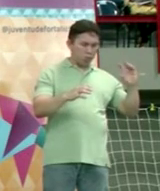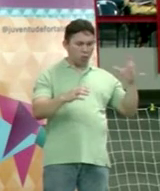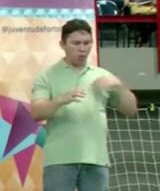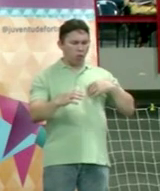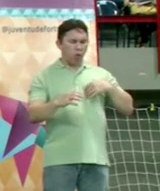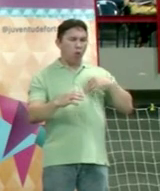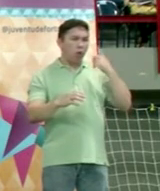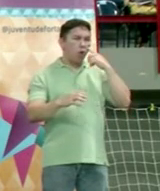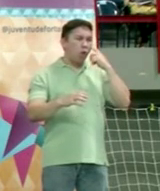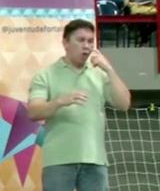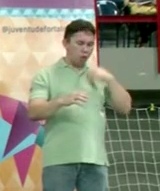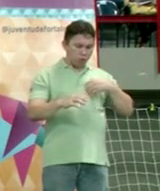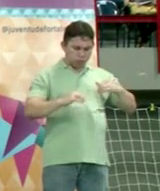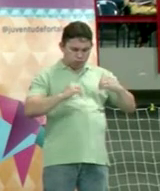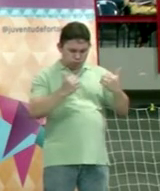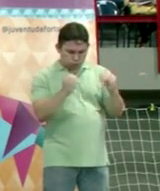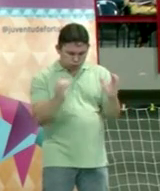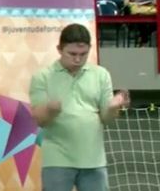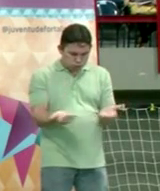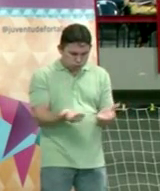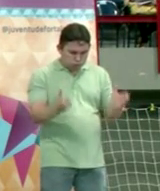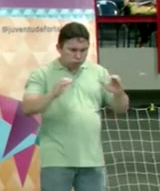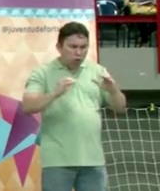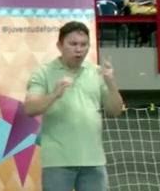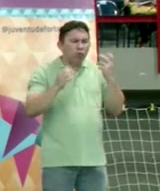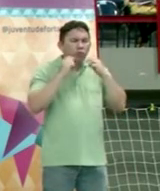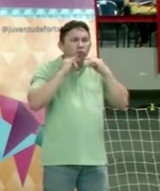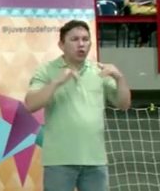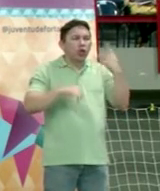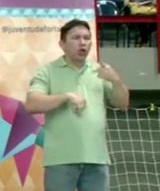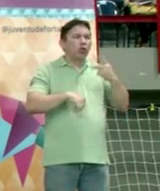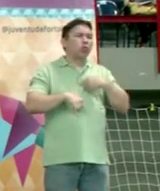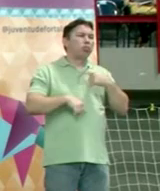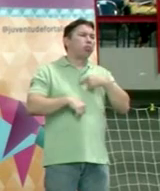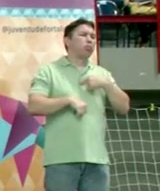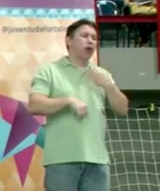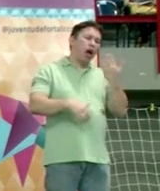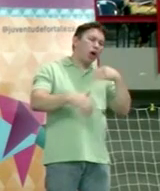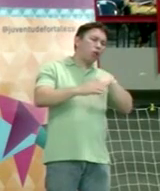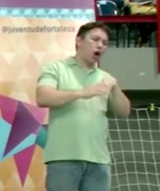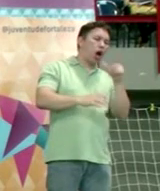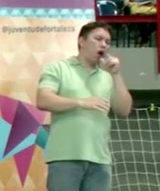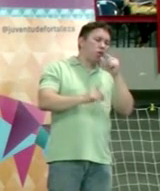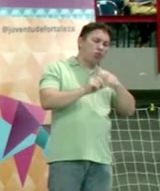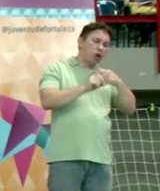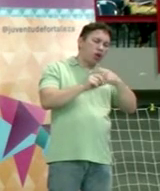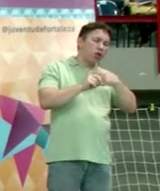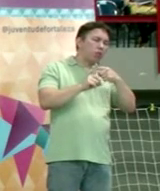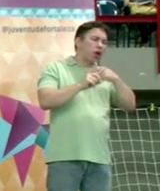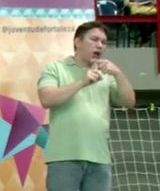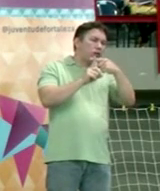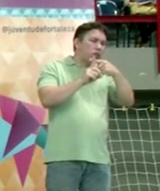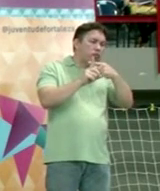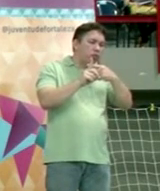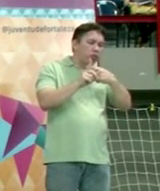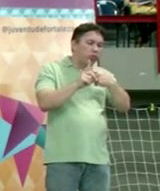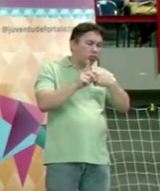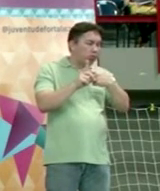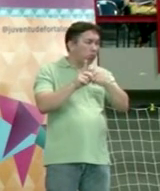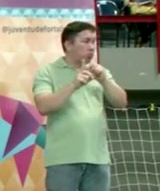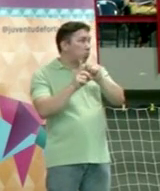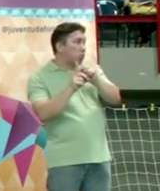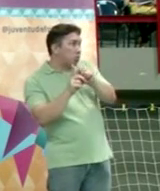ou potes de cerâmica não esmaltada para conservar água a uma temperatura menor que a do